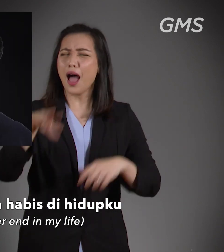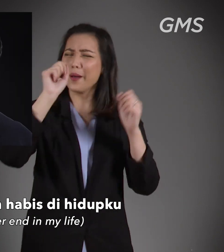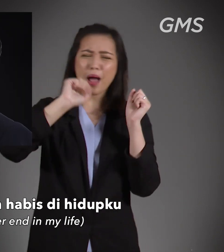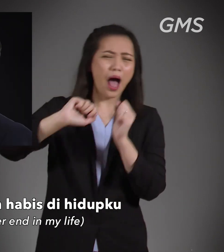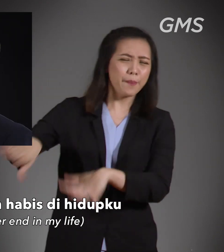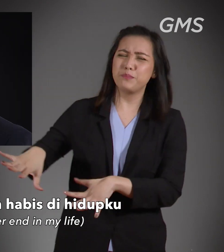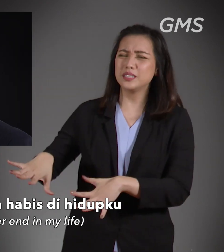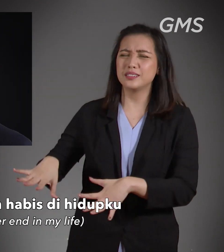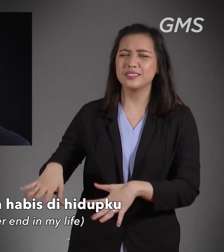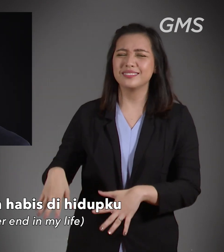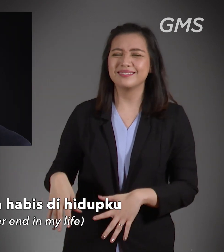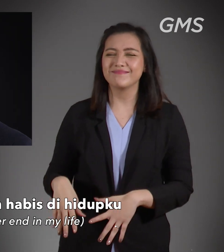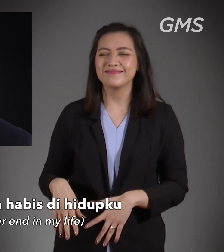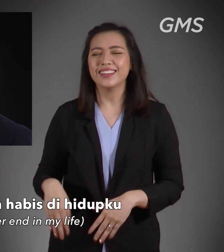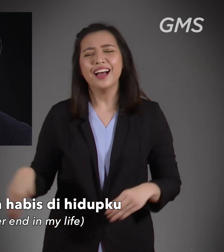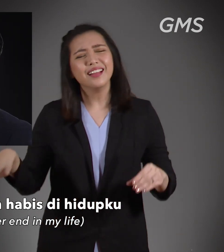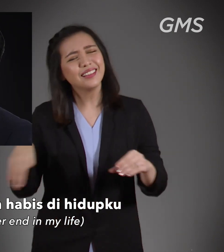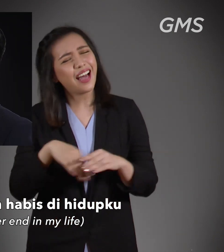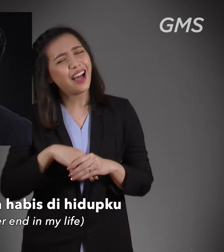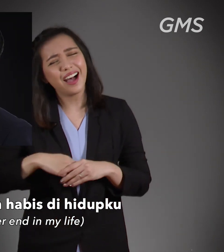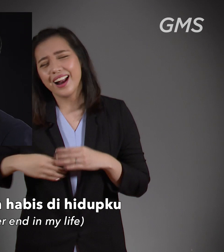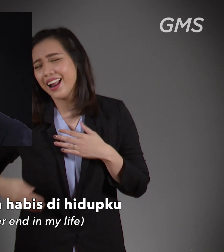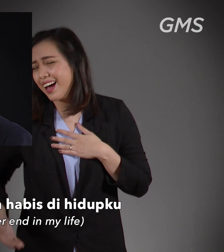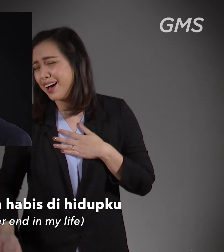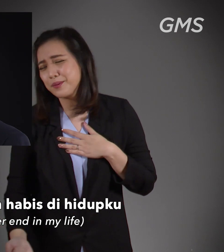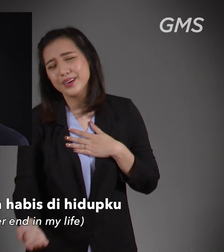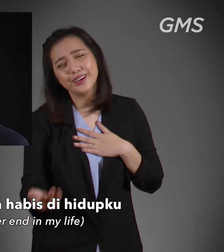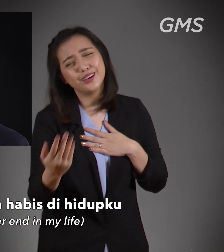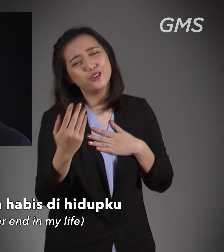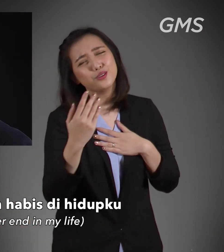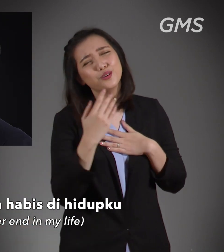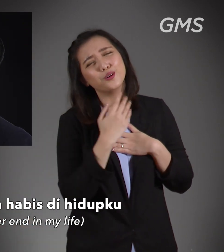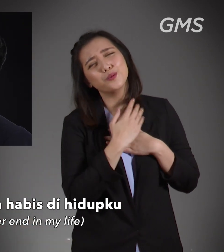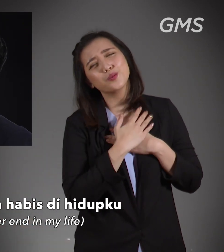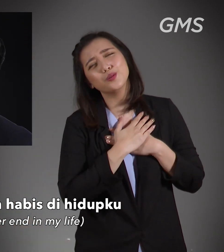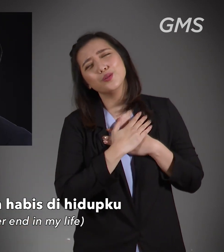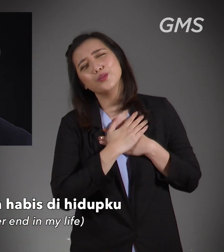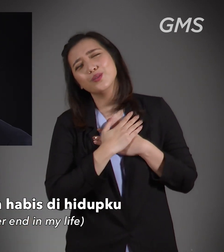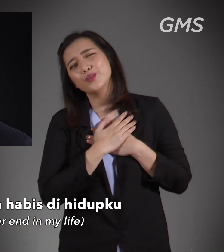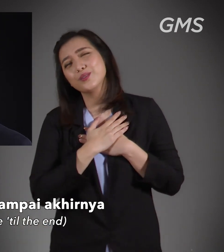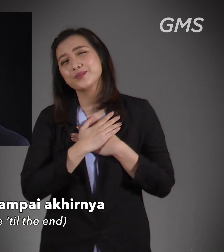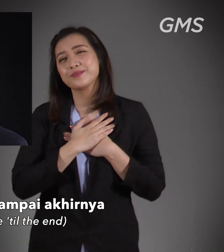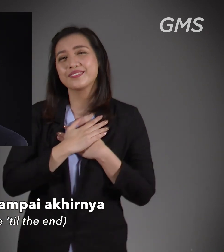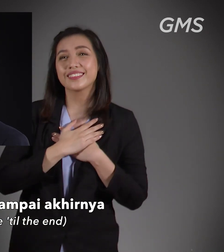yang tak pernah habis di hidupku.